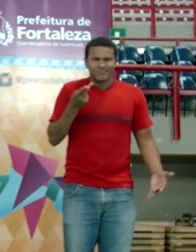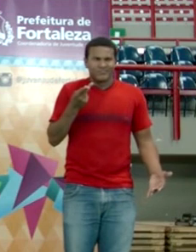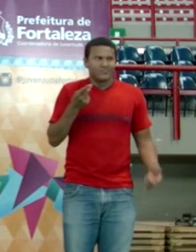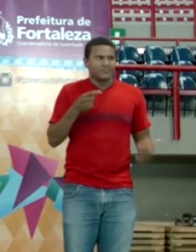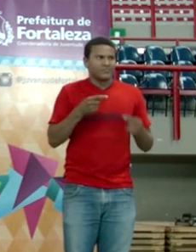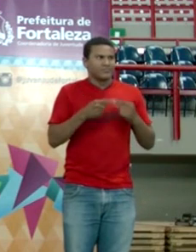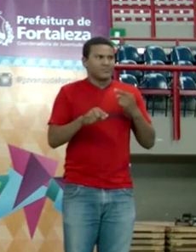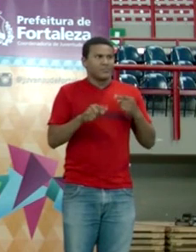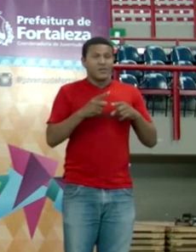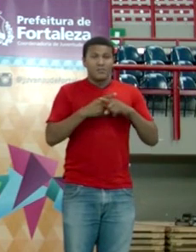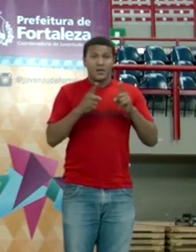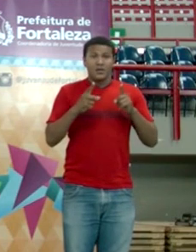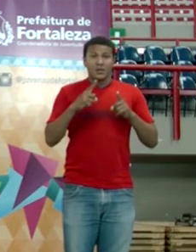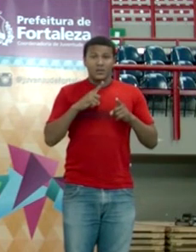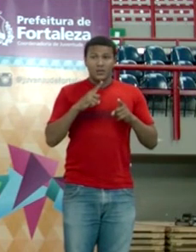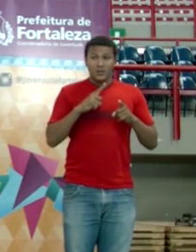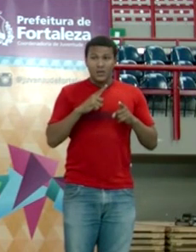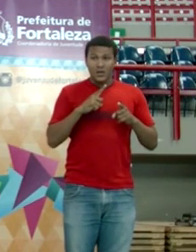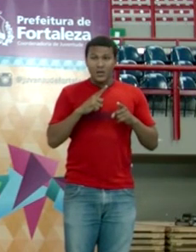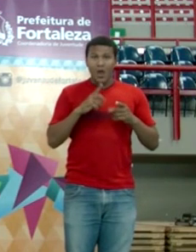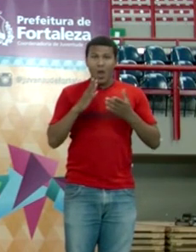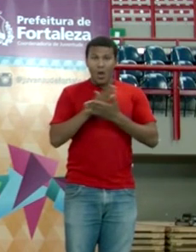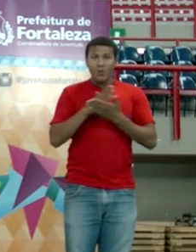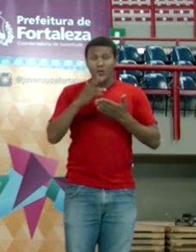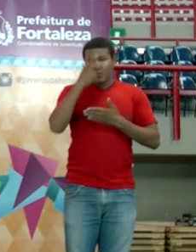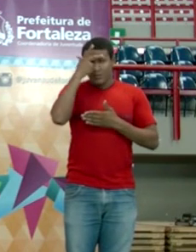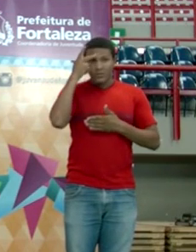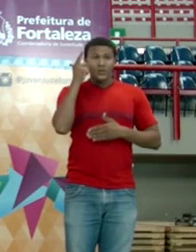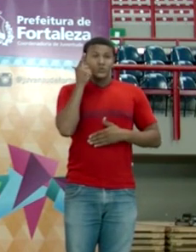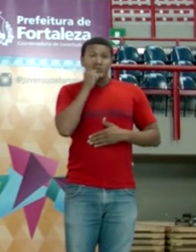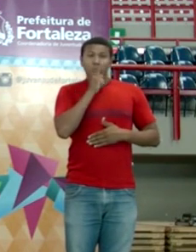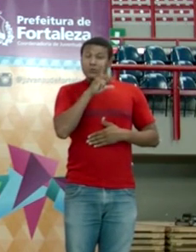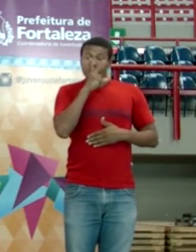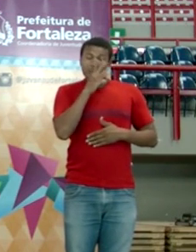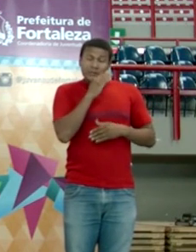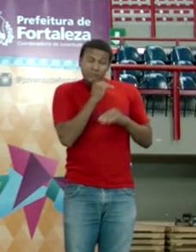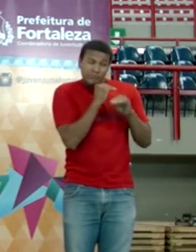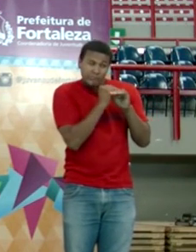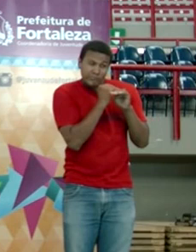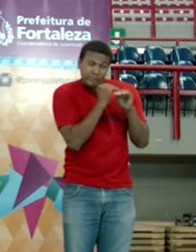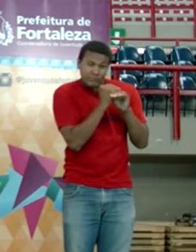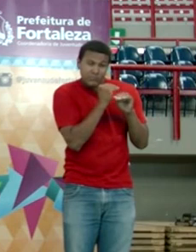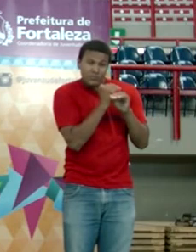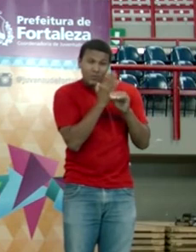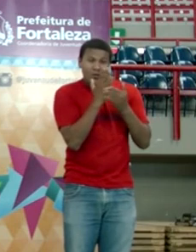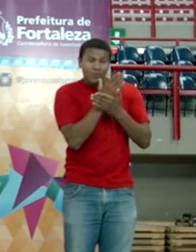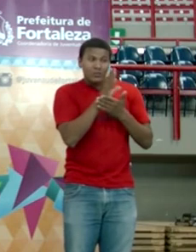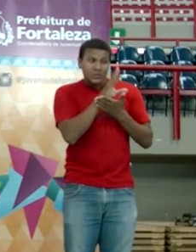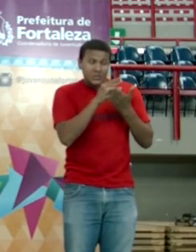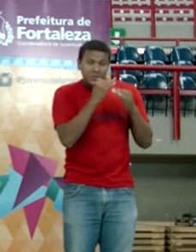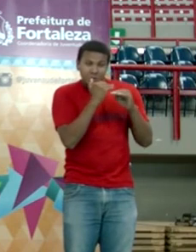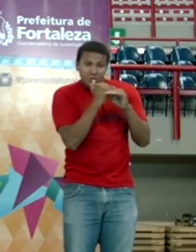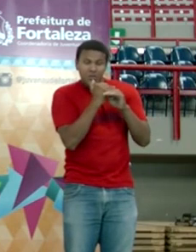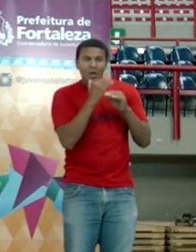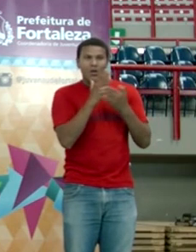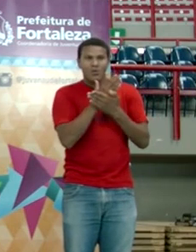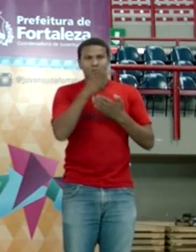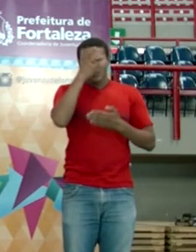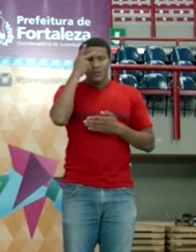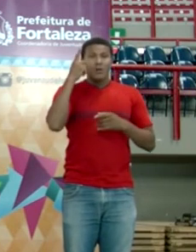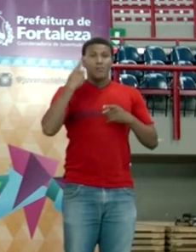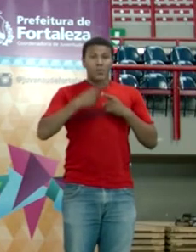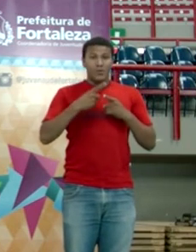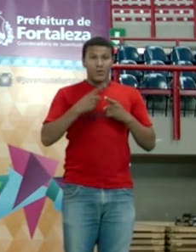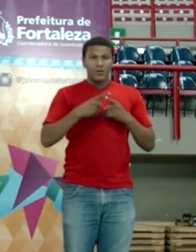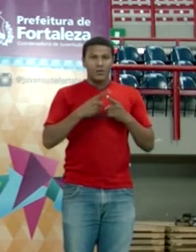Mas vocês têm alguns que são imitadores. Eles se aproximam das vozes, mas não iguais, tá? Porque cada